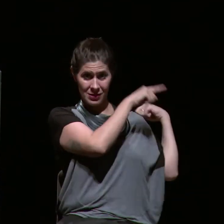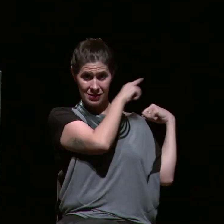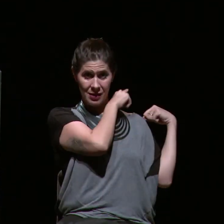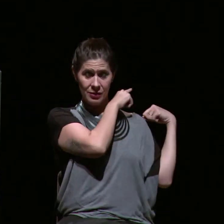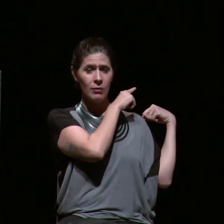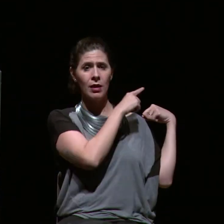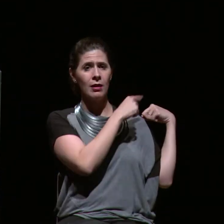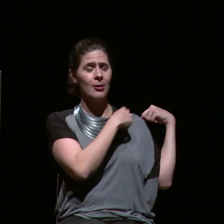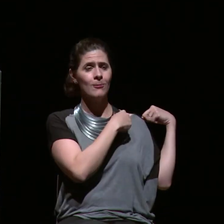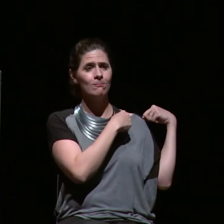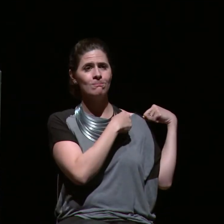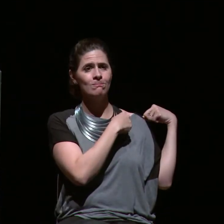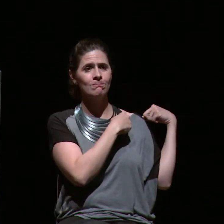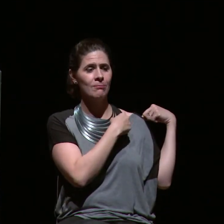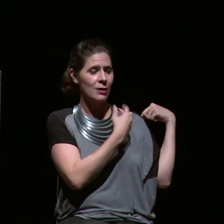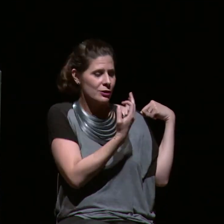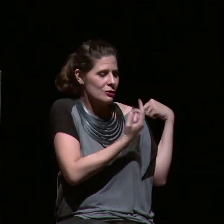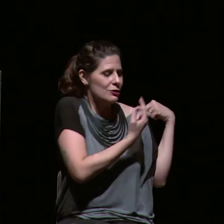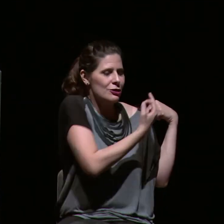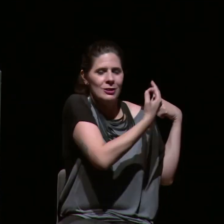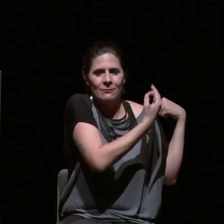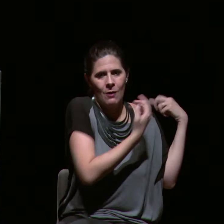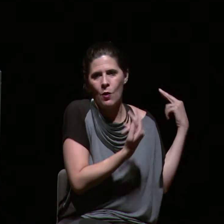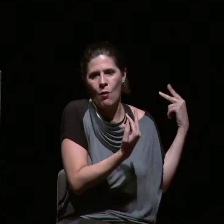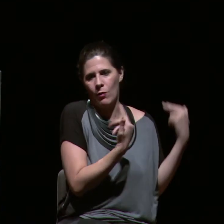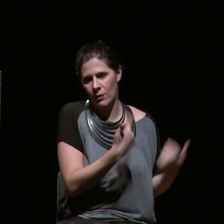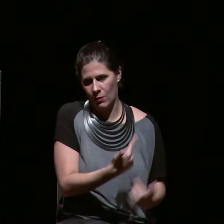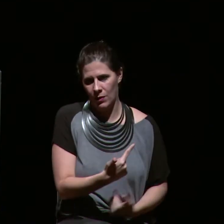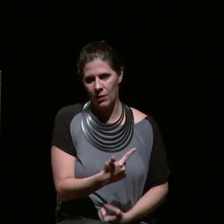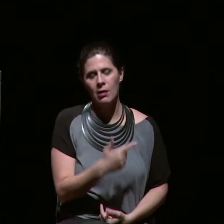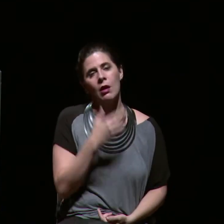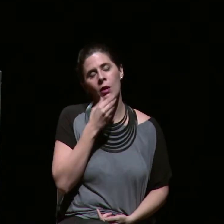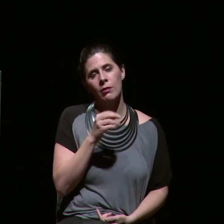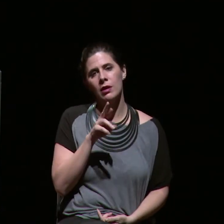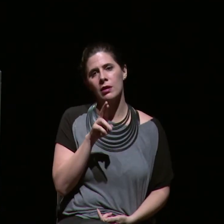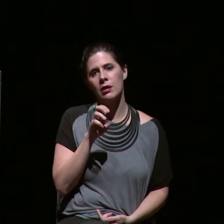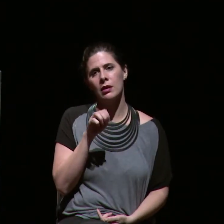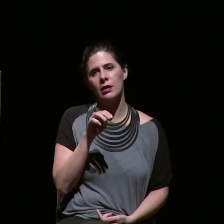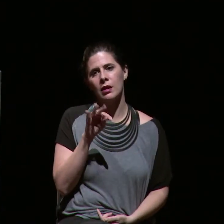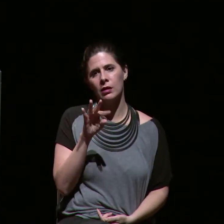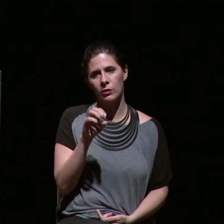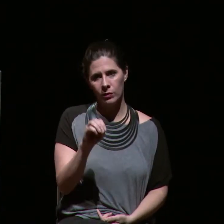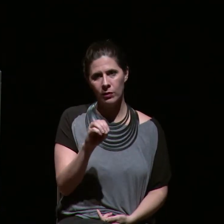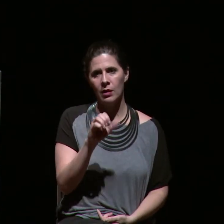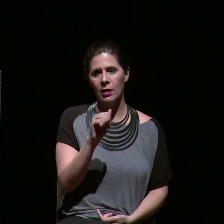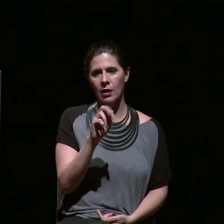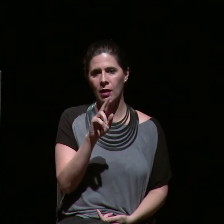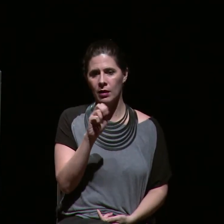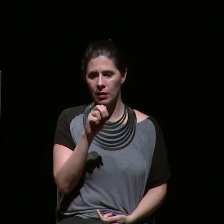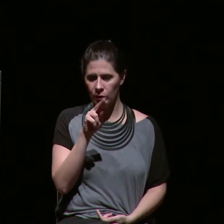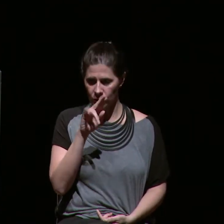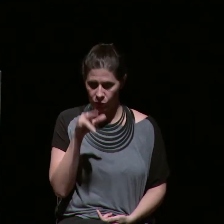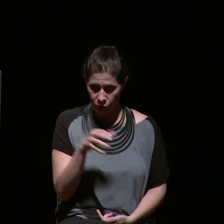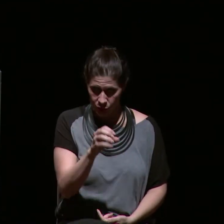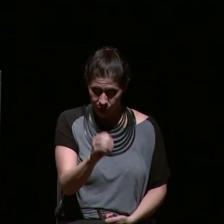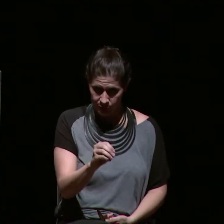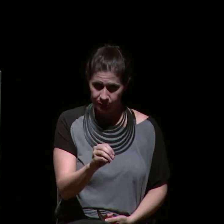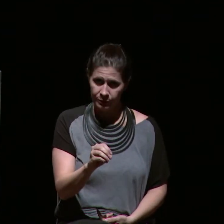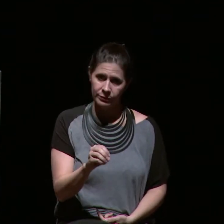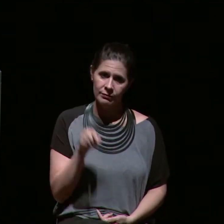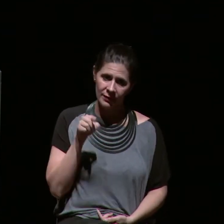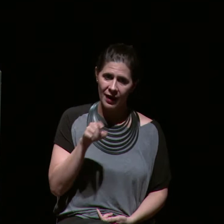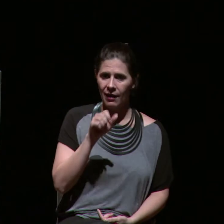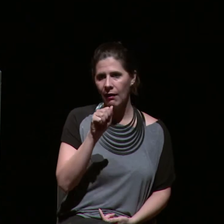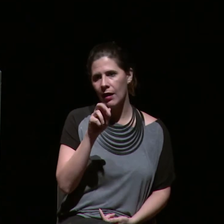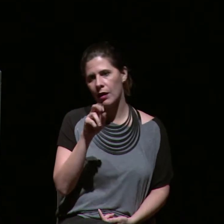Araújo, que é o nosso intelectual irado. Renato Araújo da Silva, Araújo,